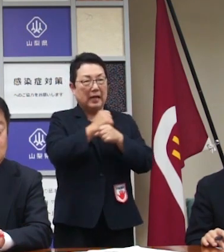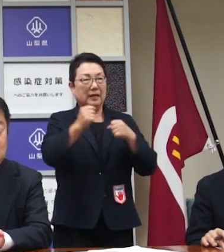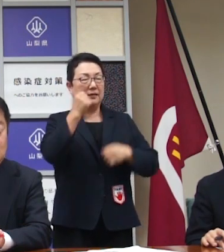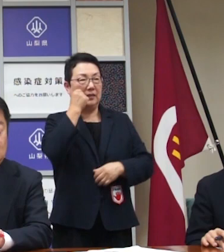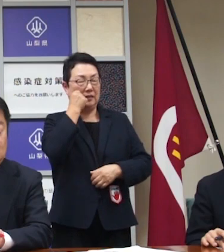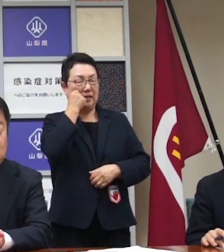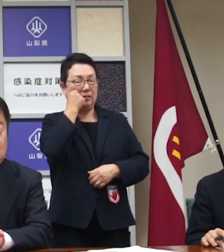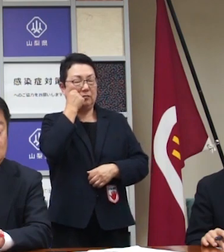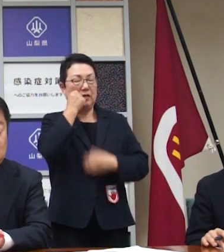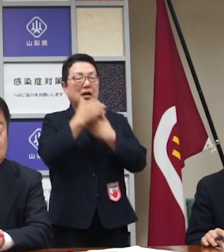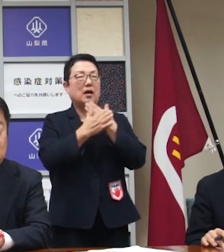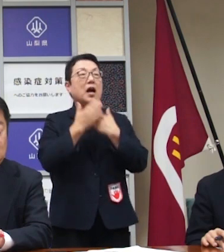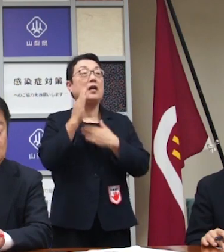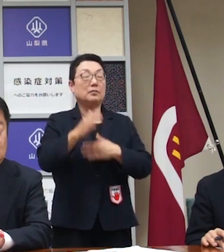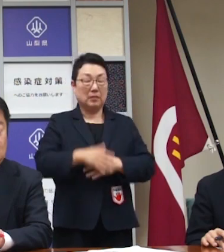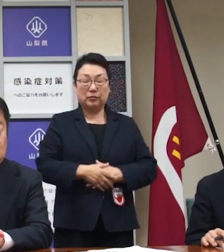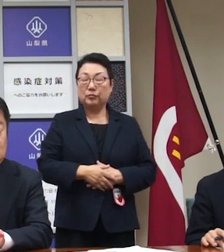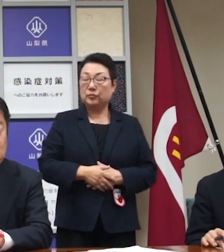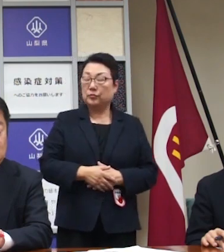ります。